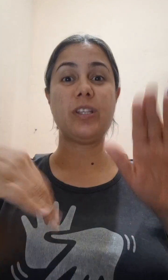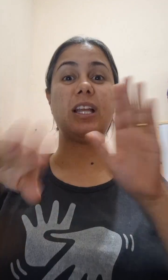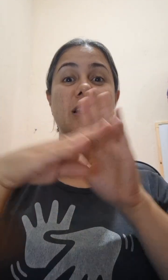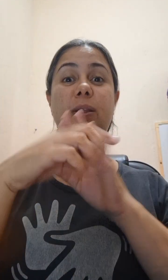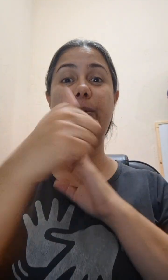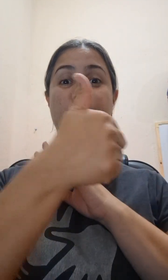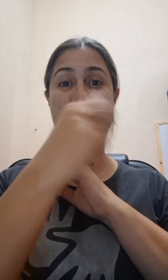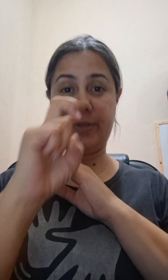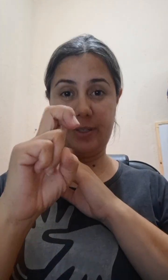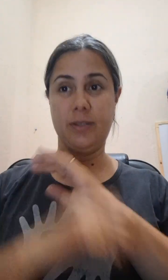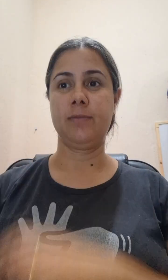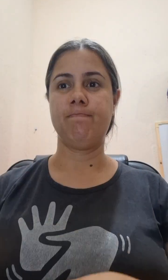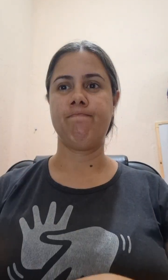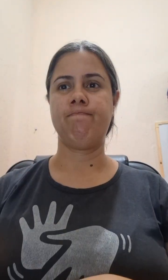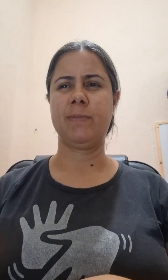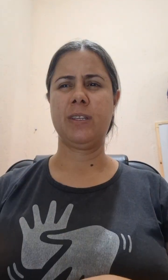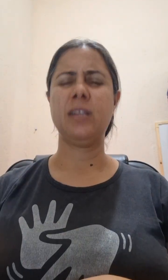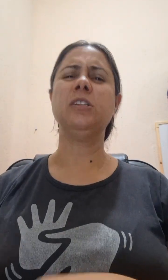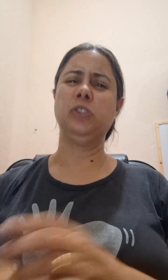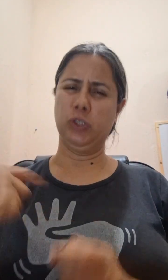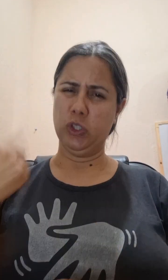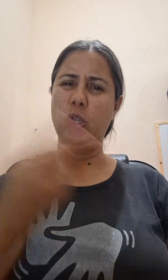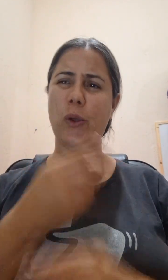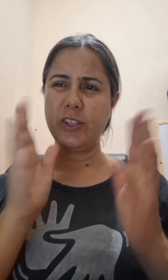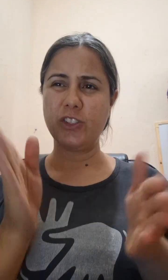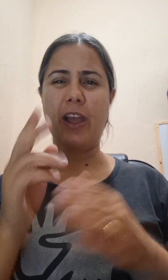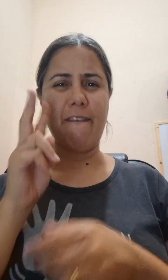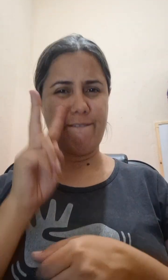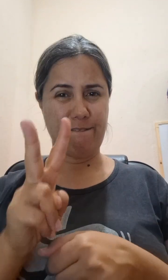12 até o 15. Nós